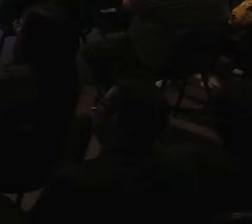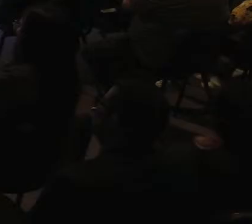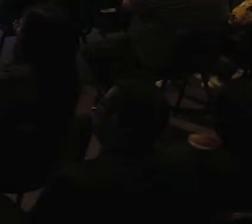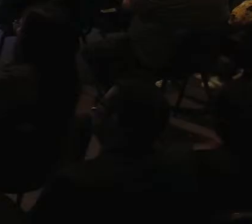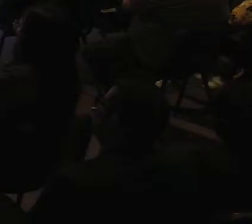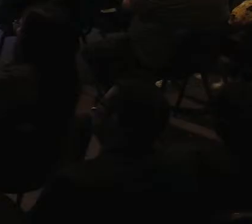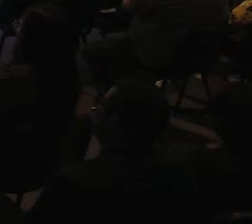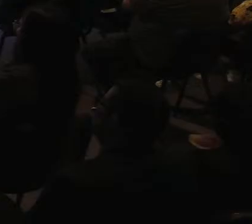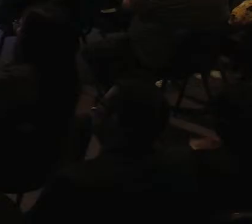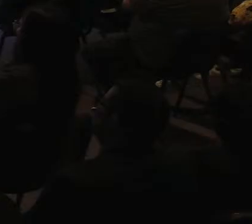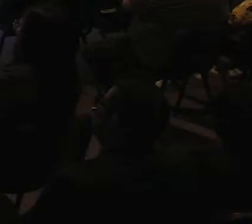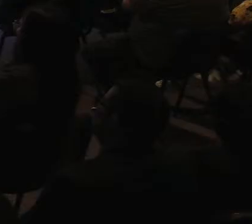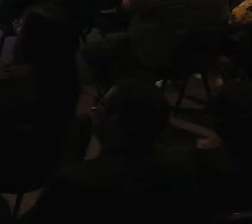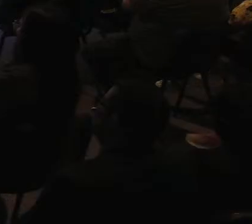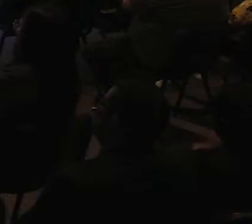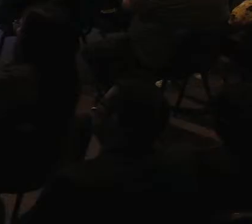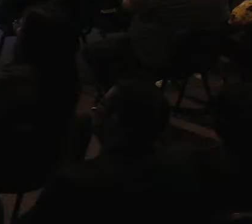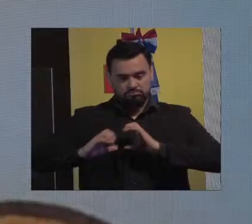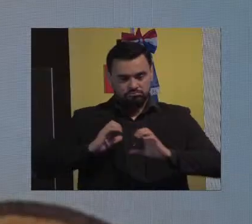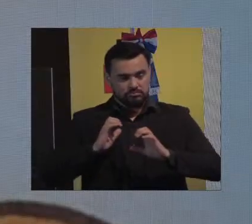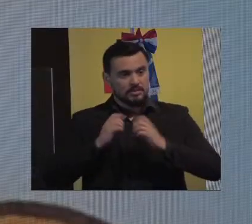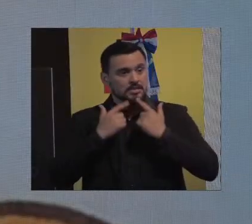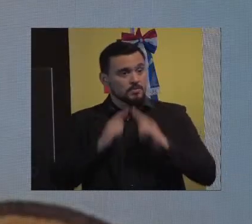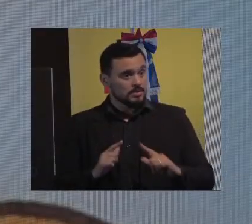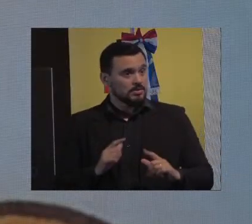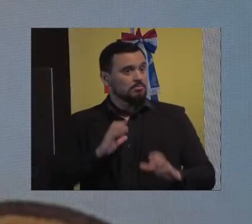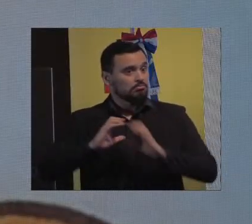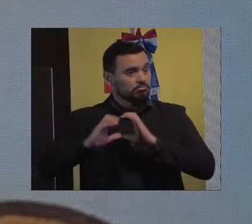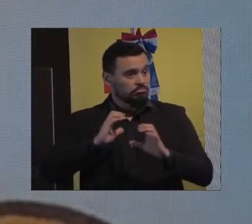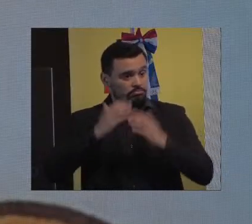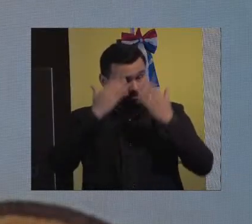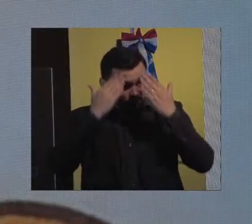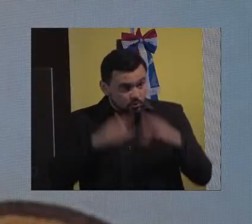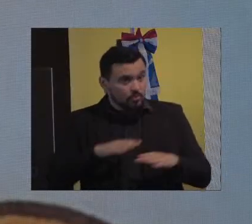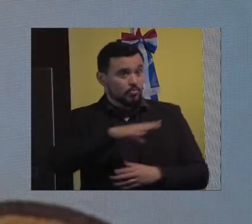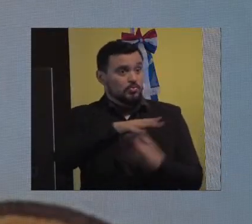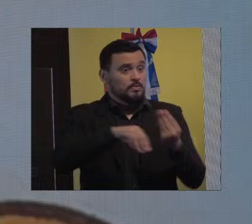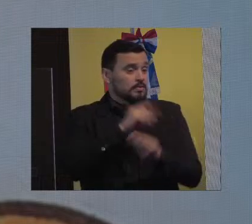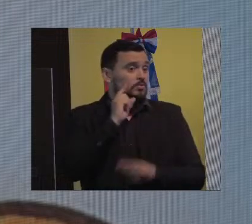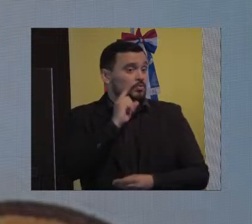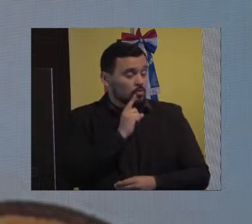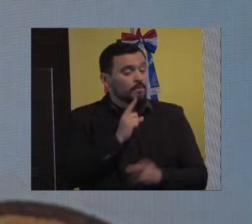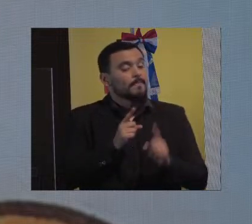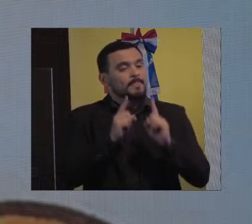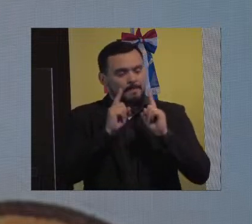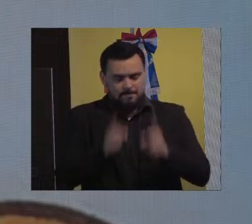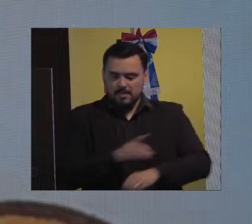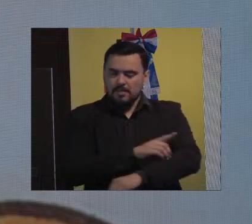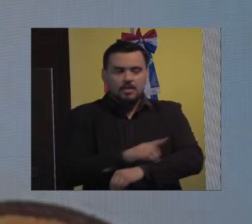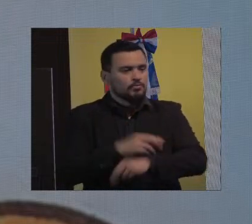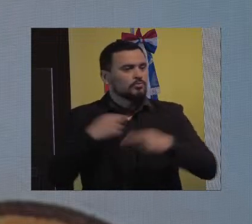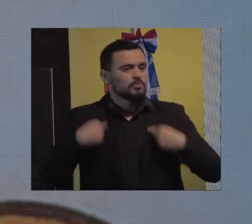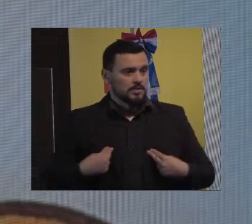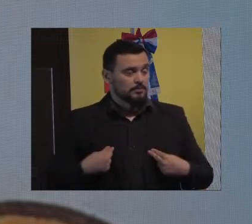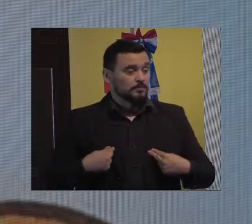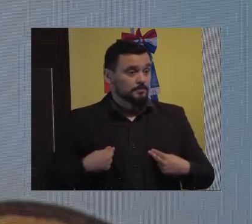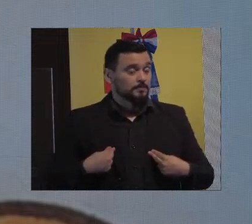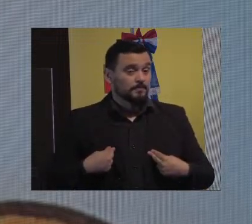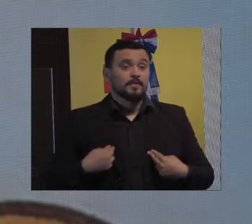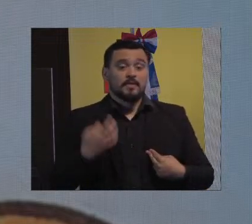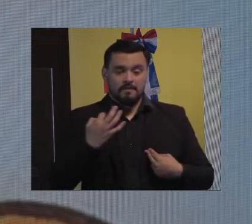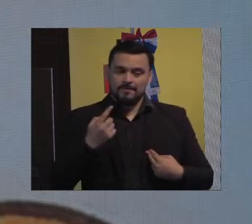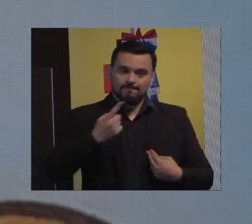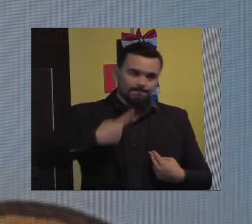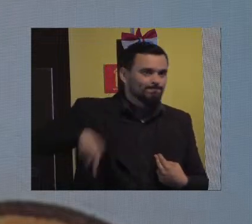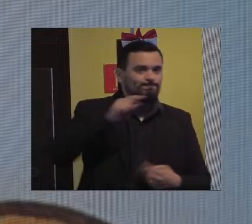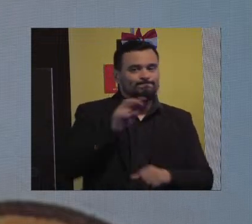identidad lingüística de la comunidad sorda también es un derecho humano y que tenemos que cubrir entre